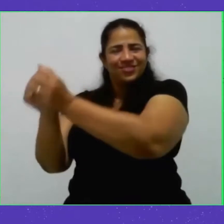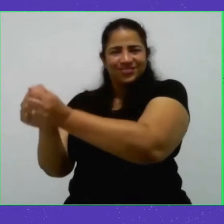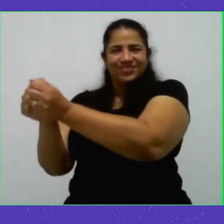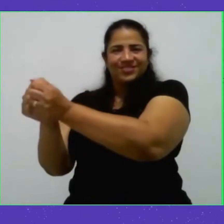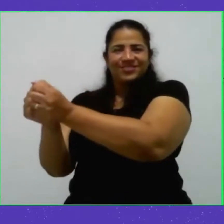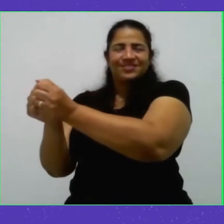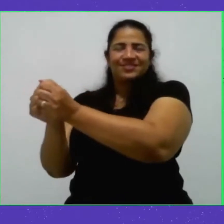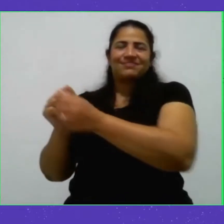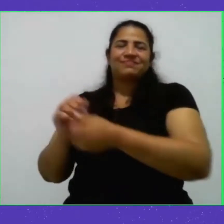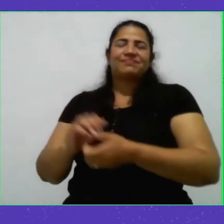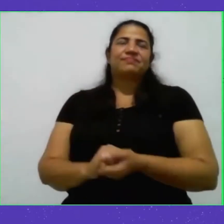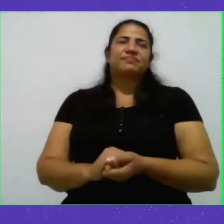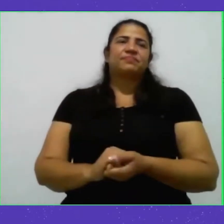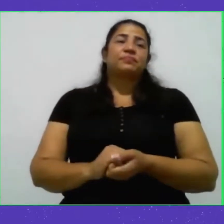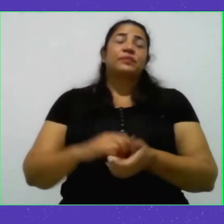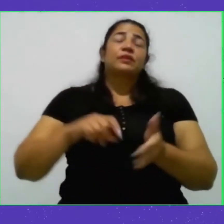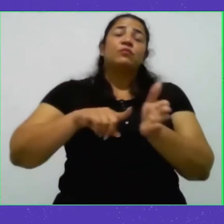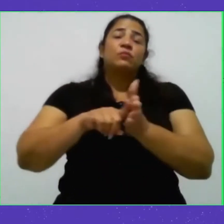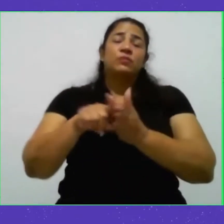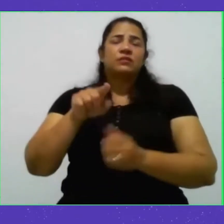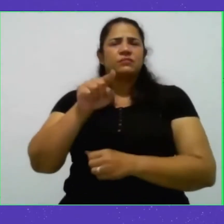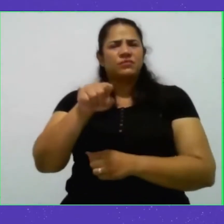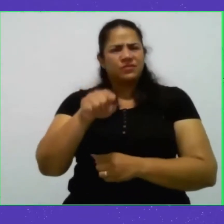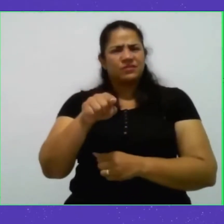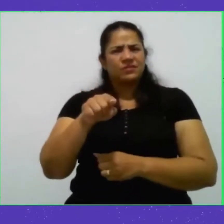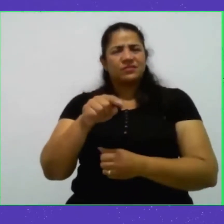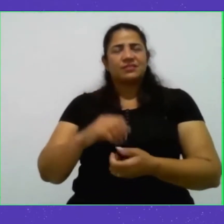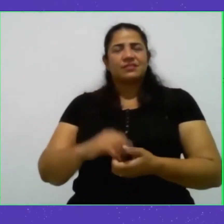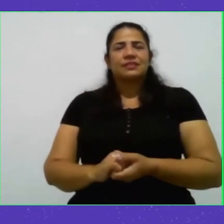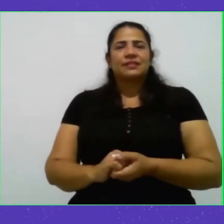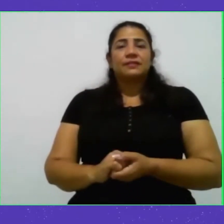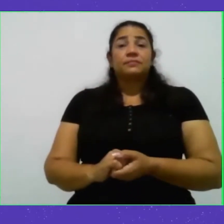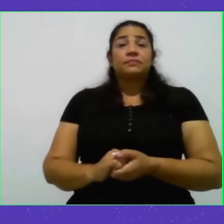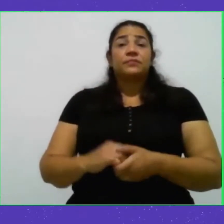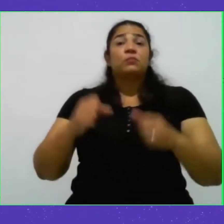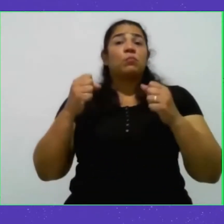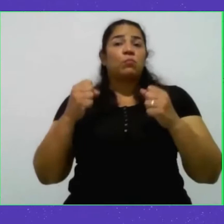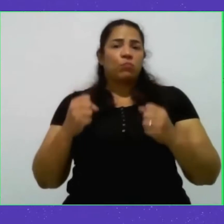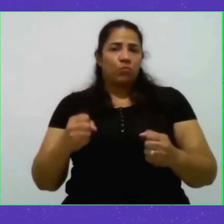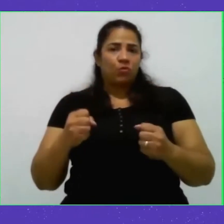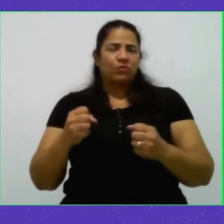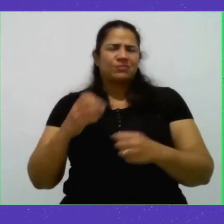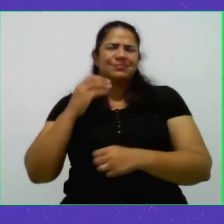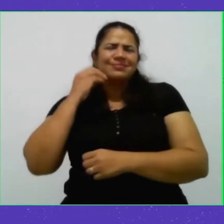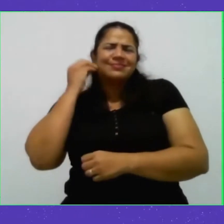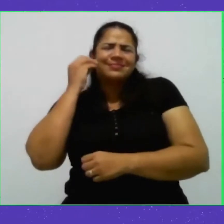Vou perguntar para você, é possível desfrutar dessa felicidade